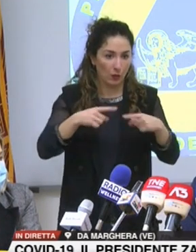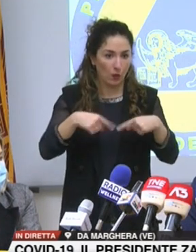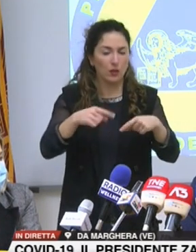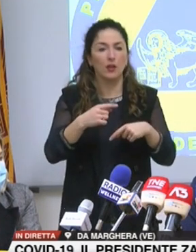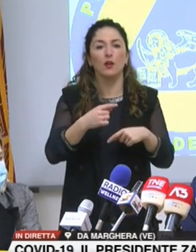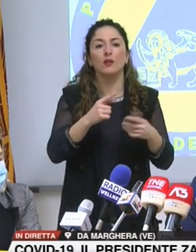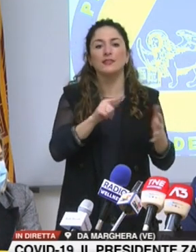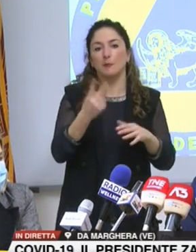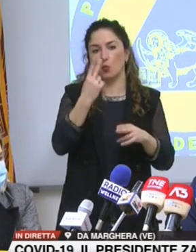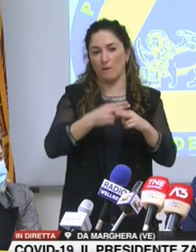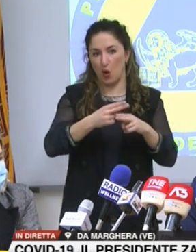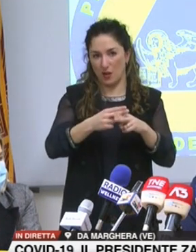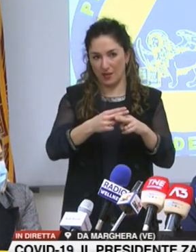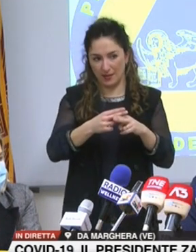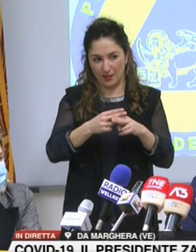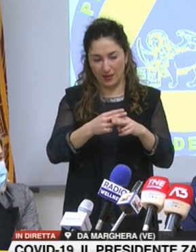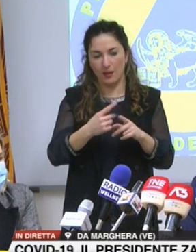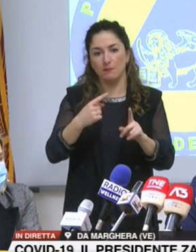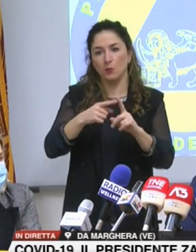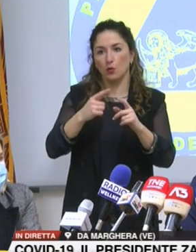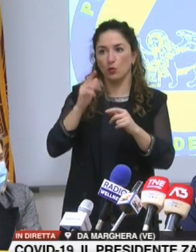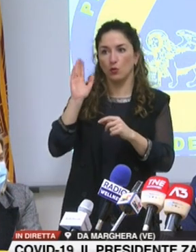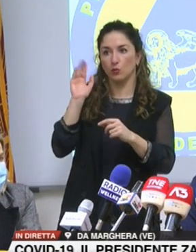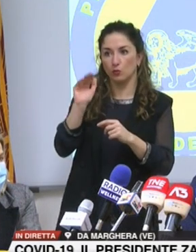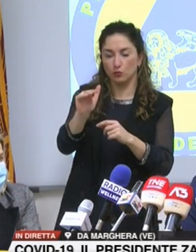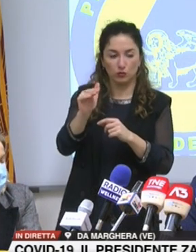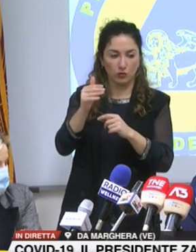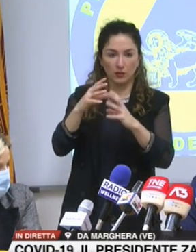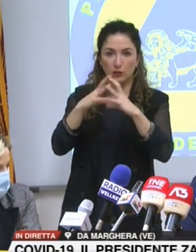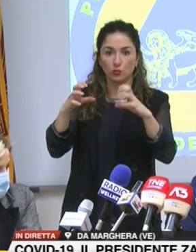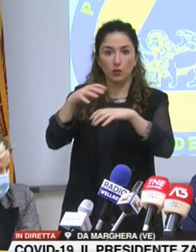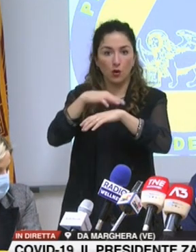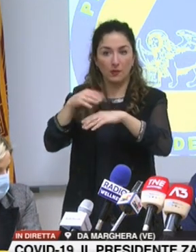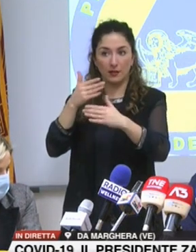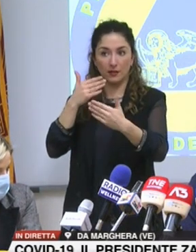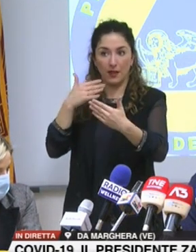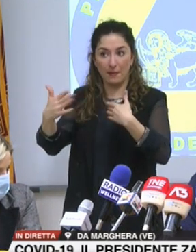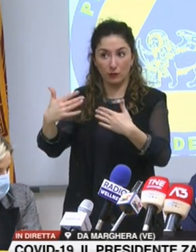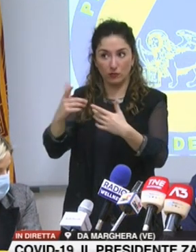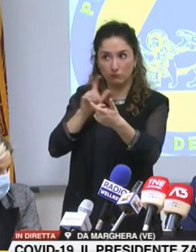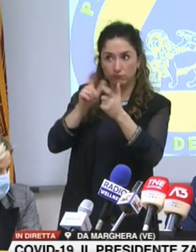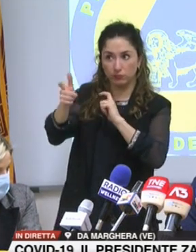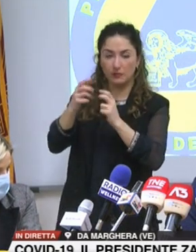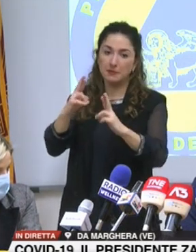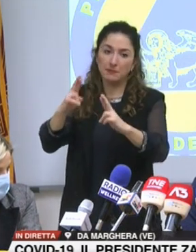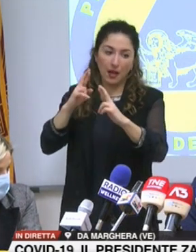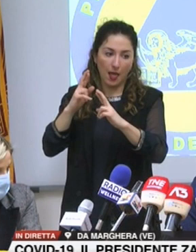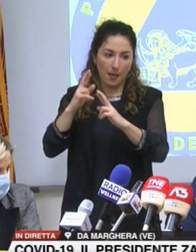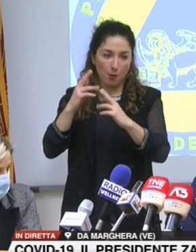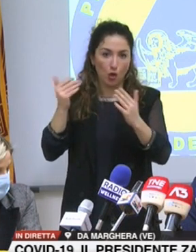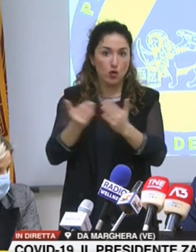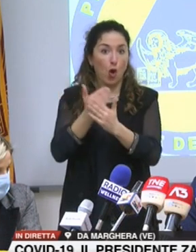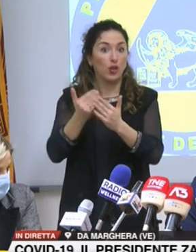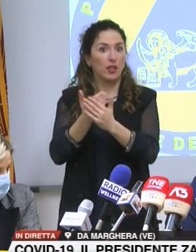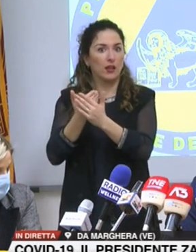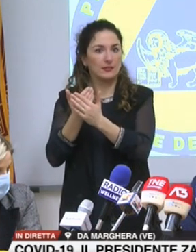volte a settimana, ma anche informalmente quotidiani con la struttura commissariale per l'emergenza, speriamo di avere notizie su